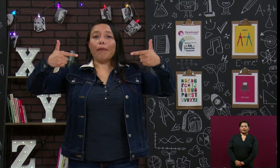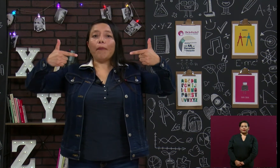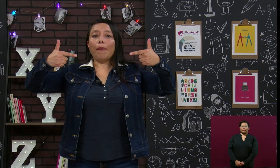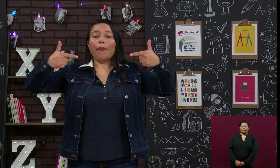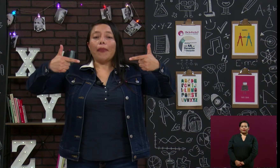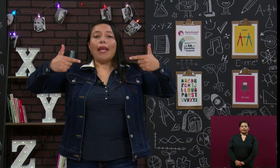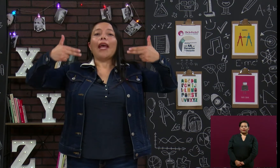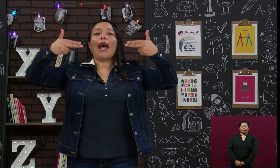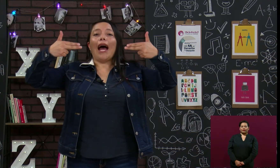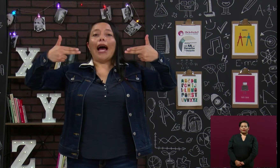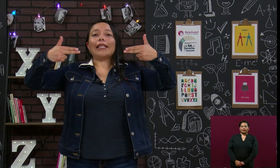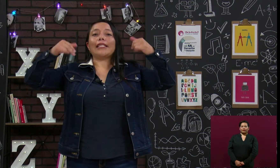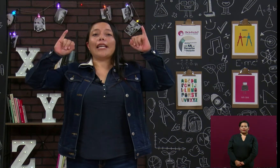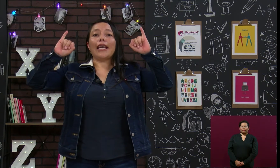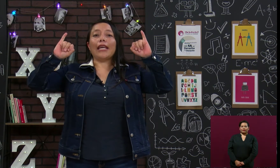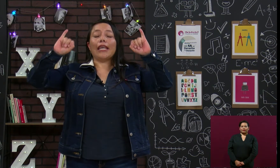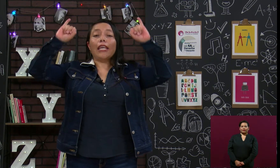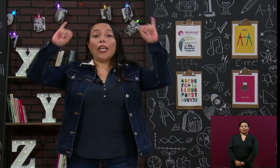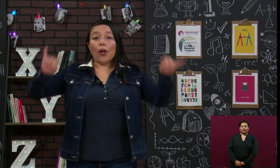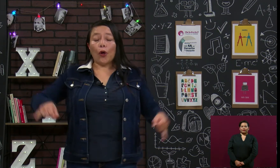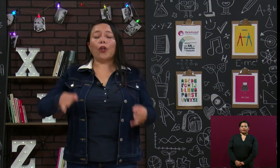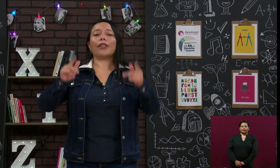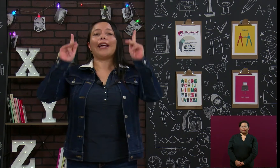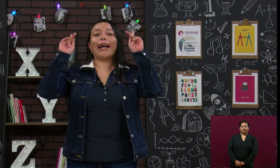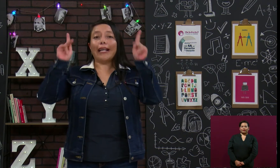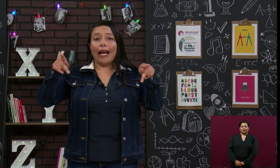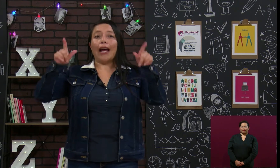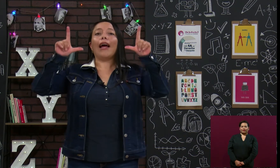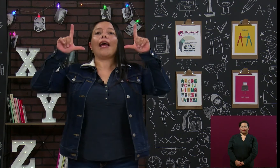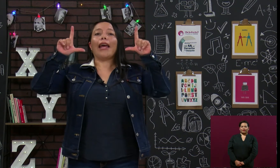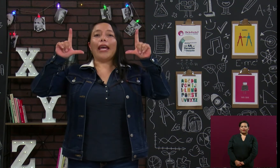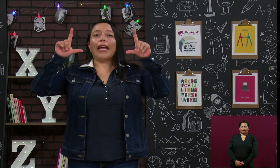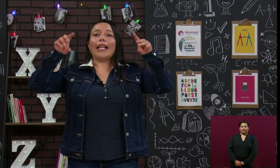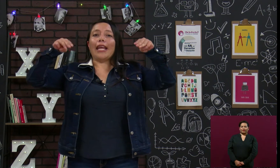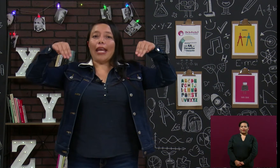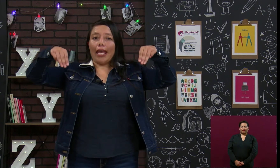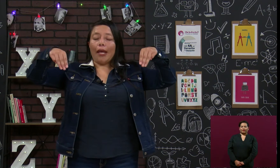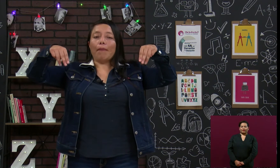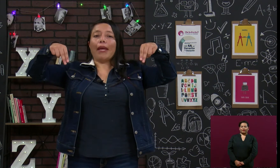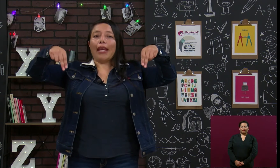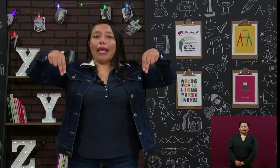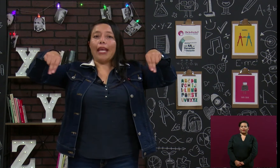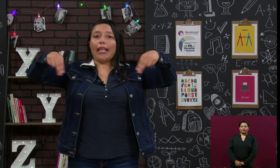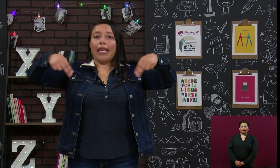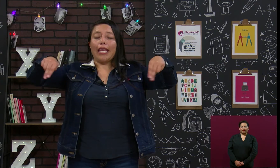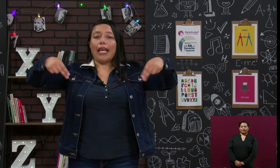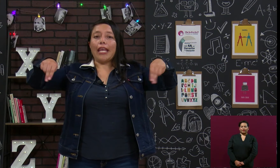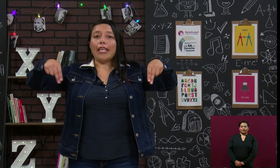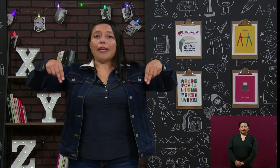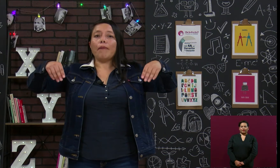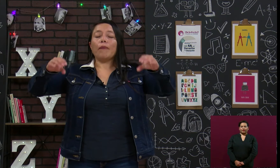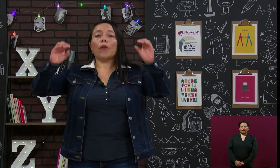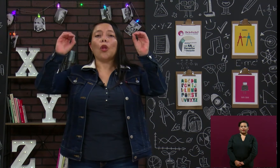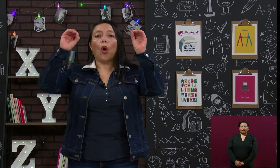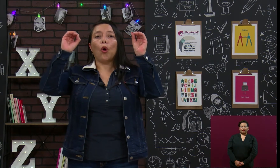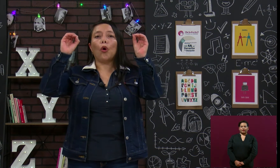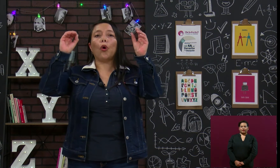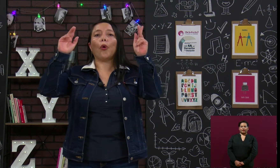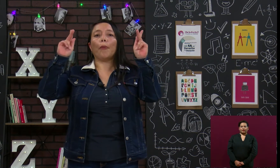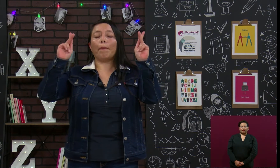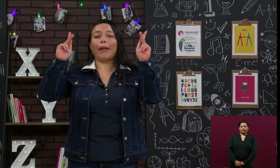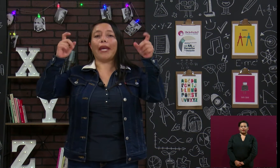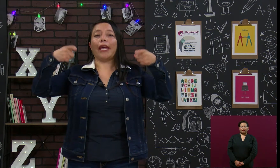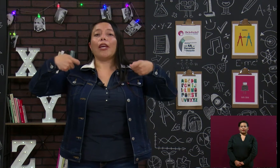G, H, I, J, K, L, M, N, Ñ,